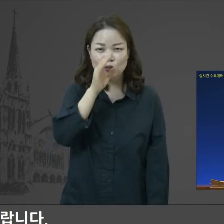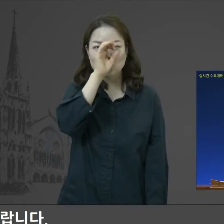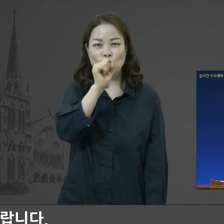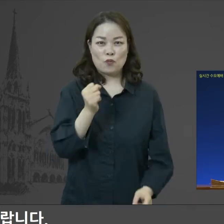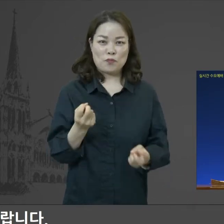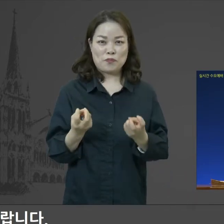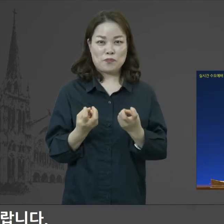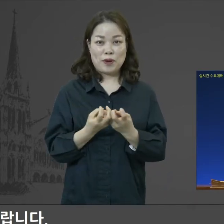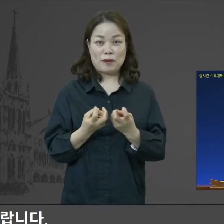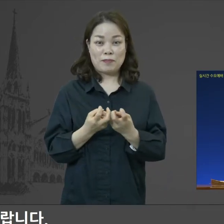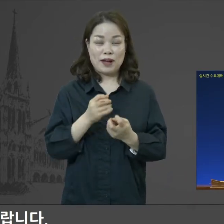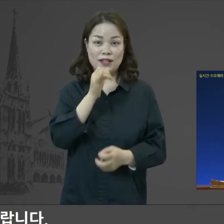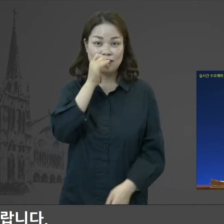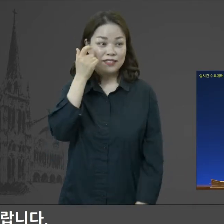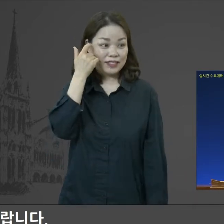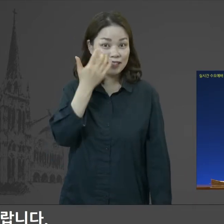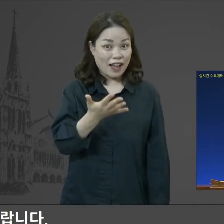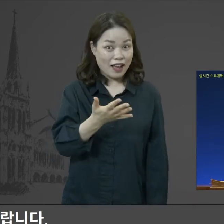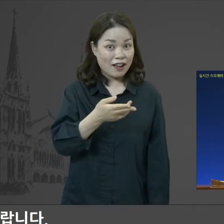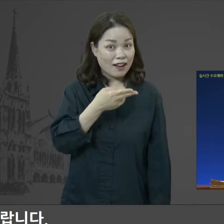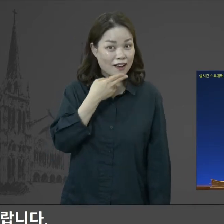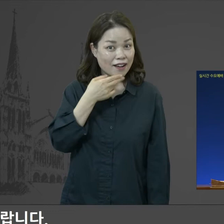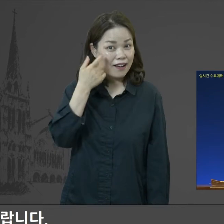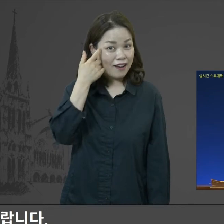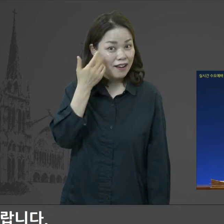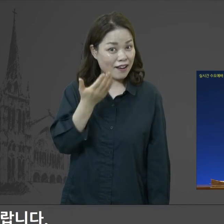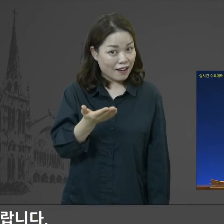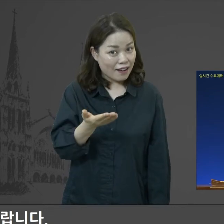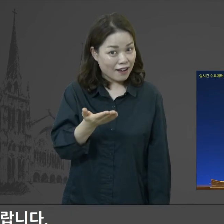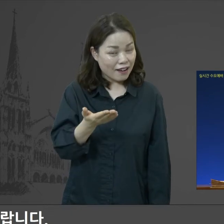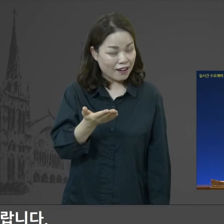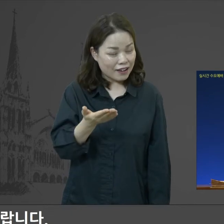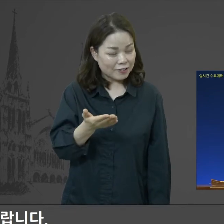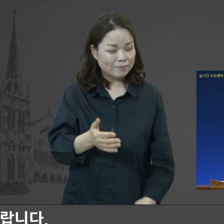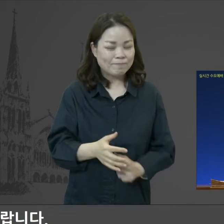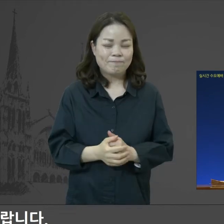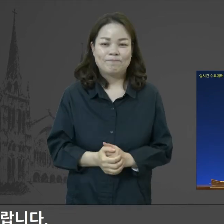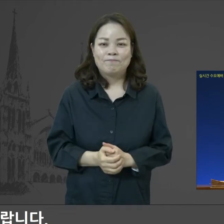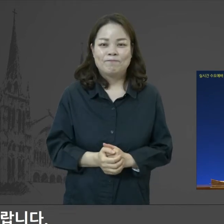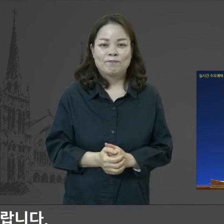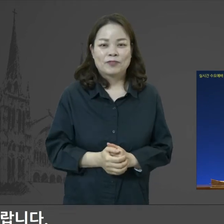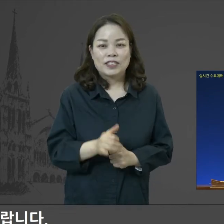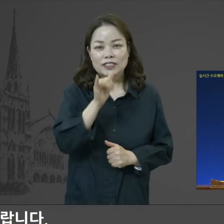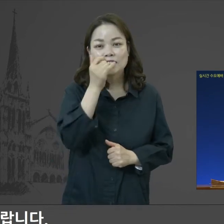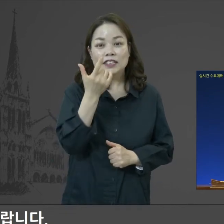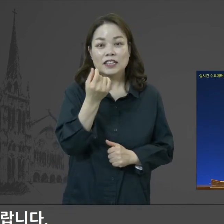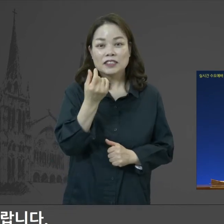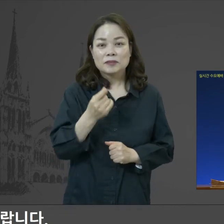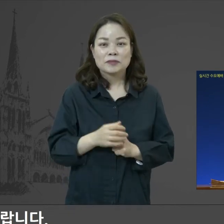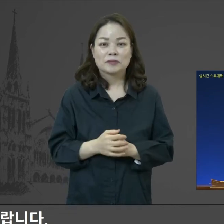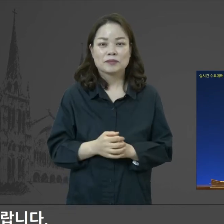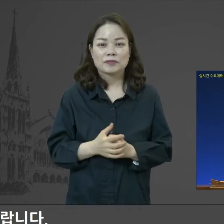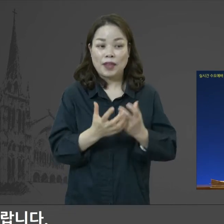방법이 있을까요? 없을까요? 있겠죠. 어딘가에 우리가 있겠죠. 예를